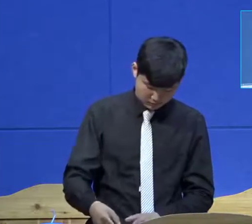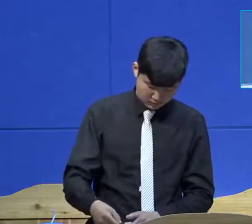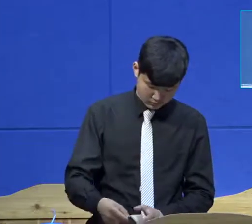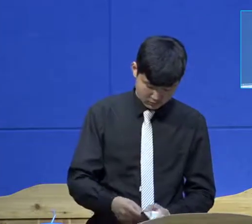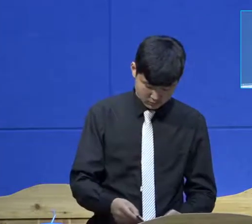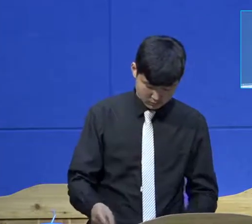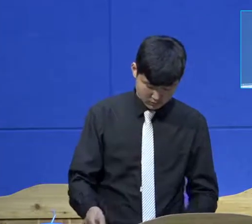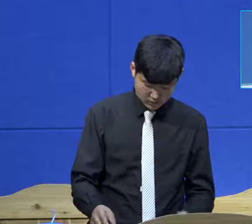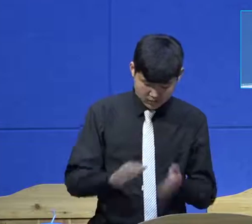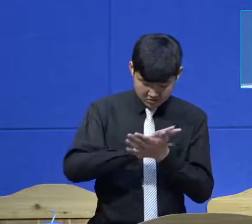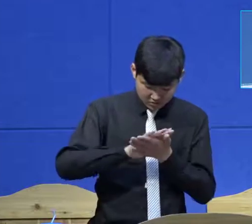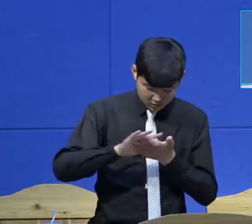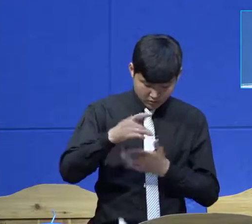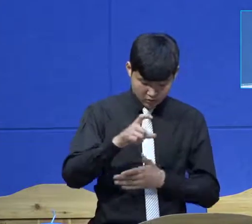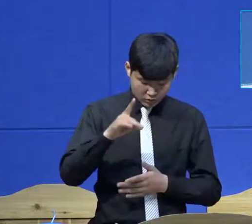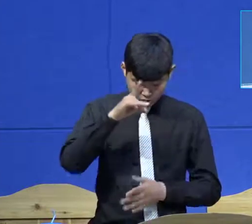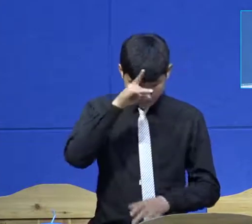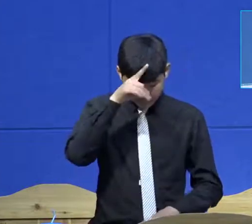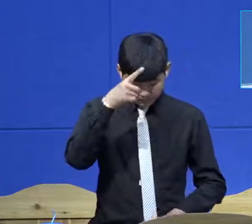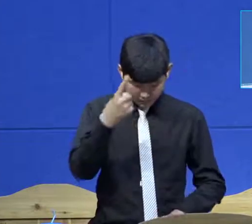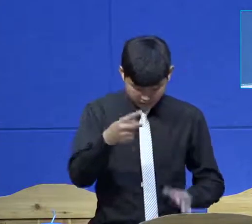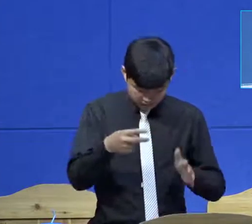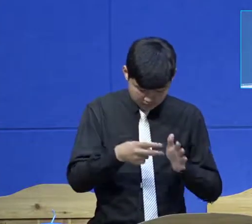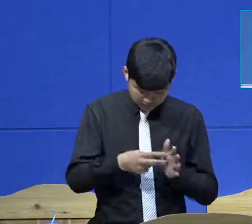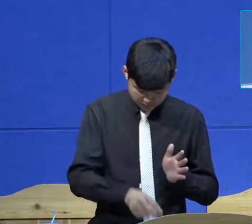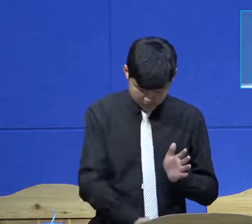Шинэ гэрээ Ром 1-ийн